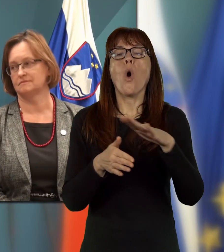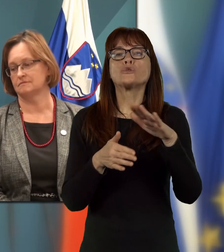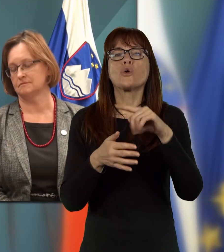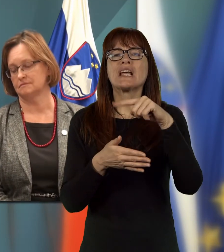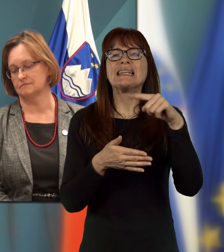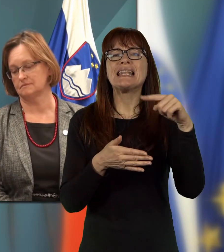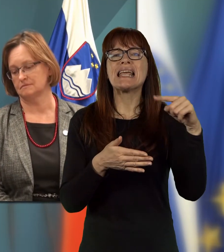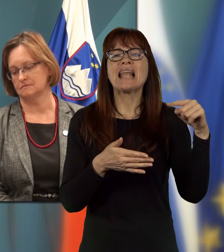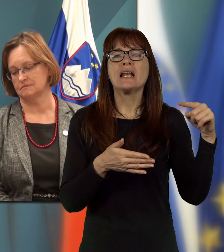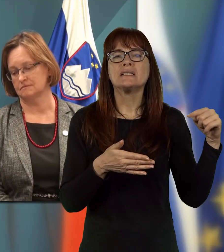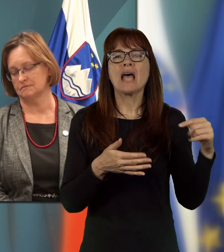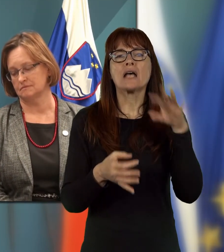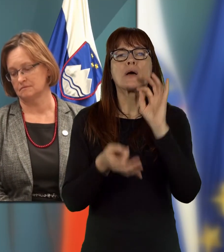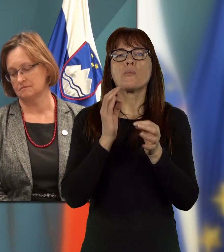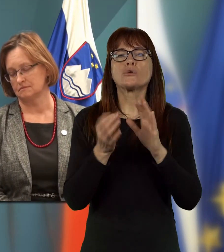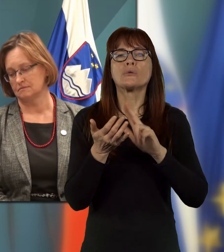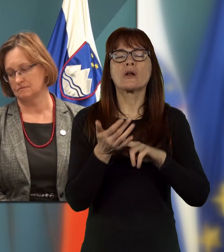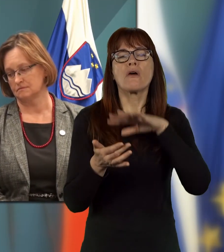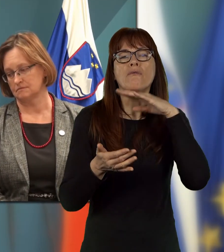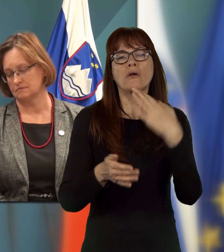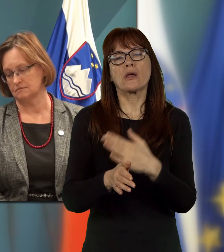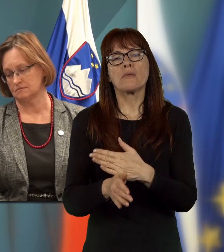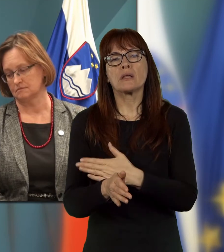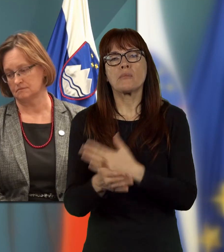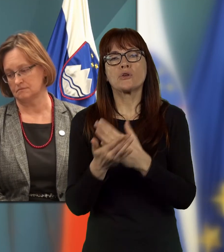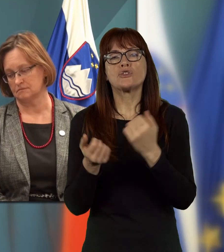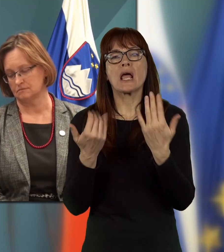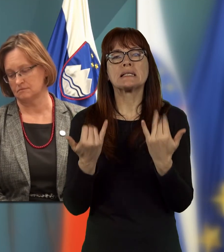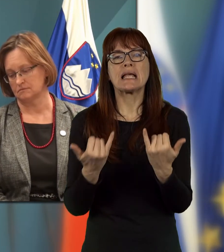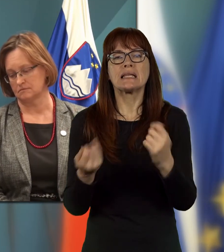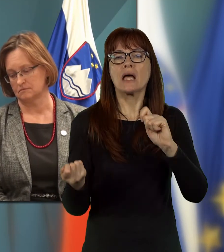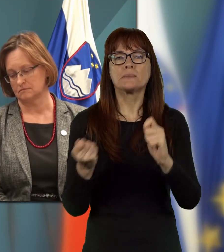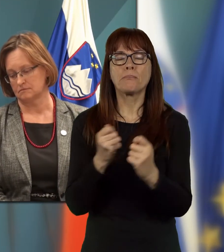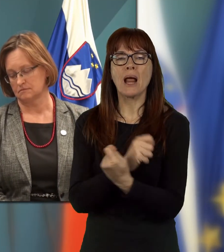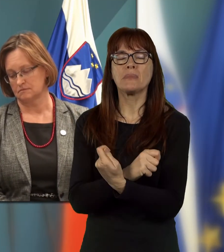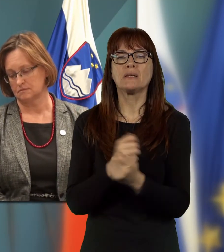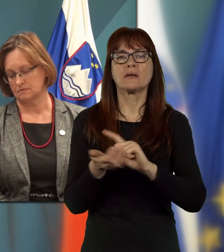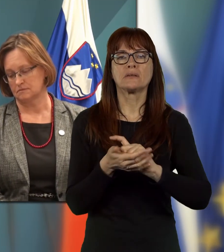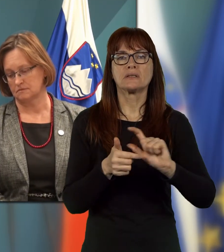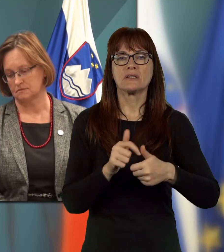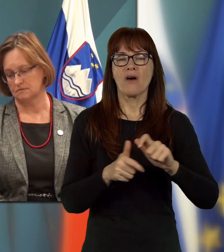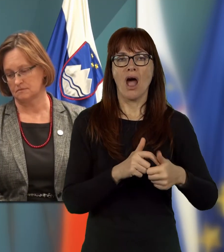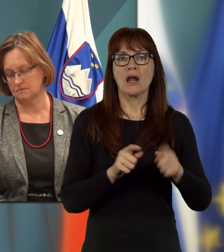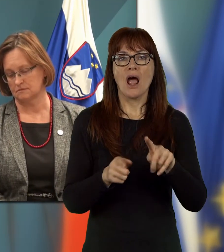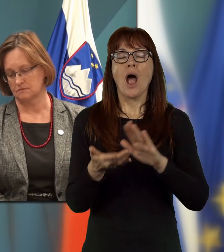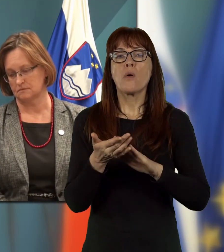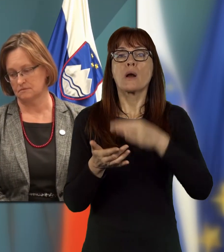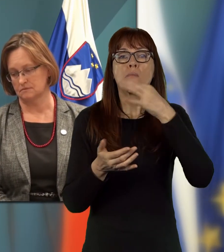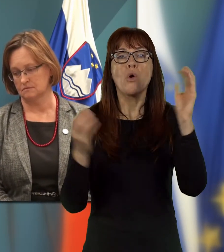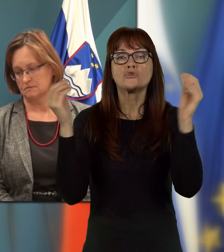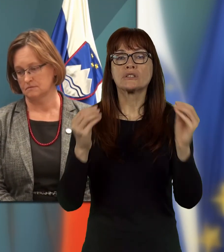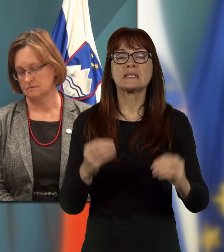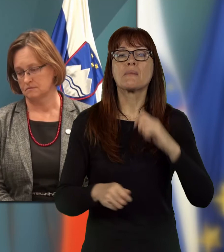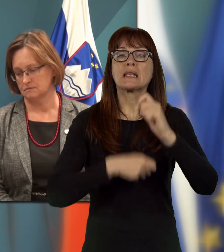na področju digitalizacije, poskušamo res velikimi napori že zdaj spreminjati stvari. Kaj to pomeni? Boljši